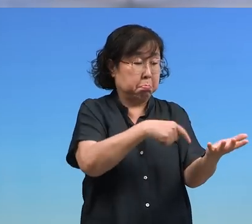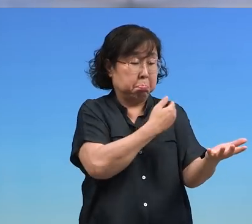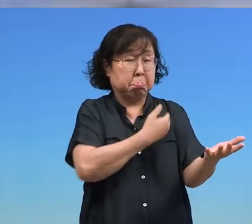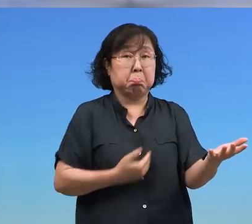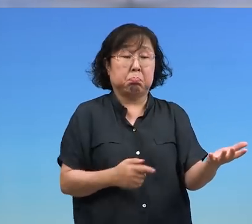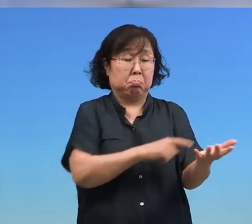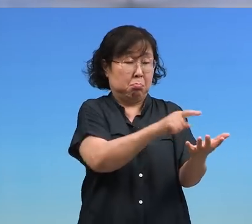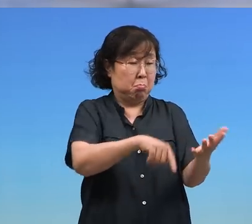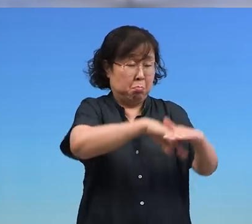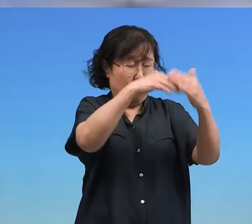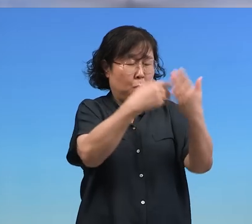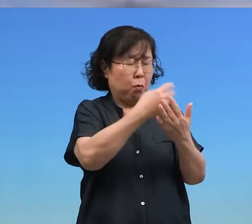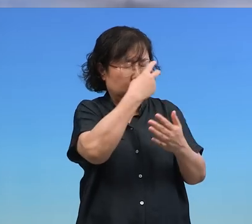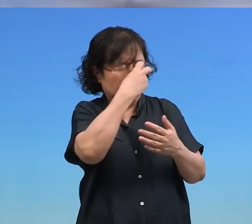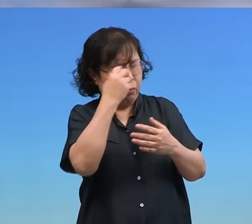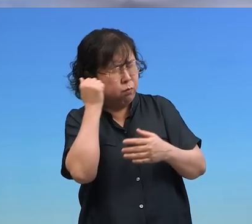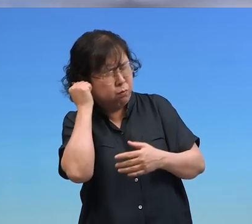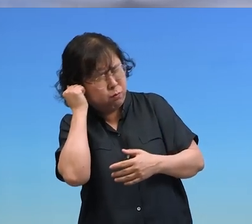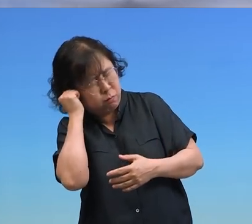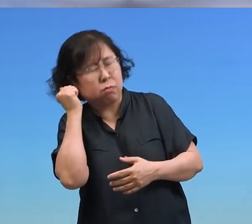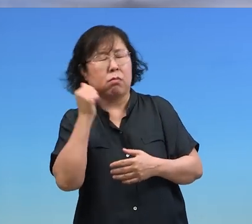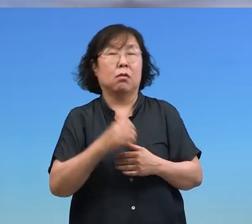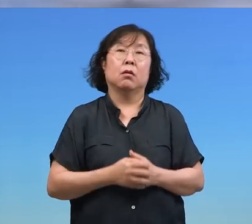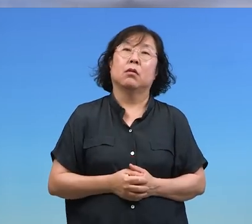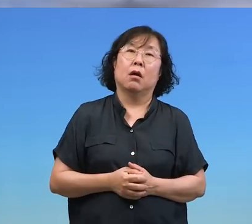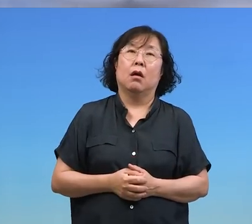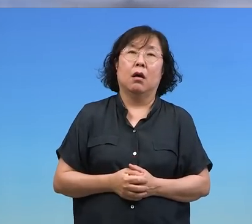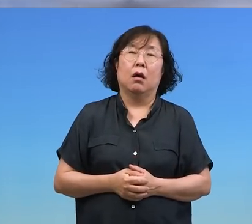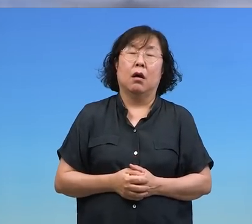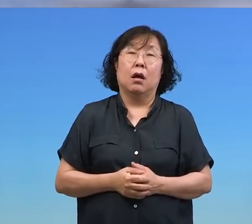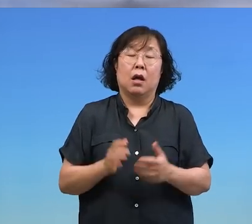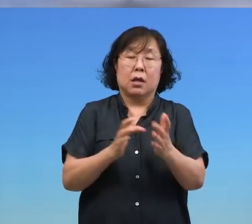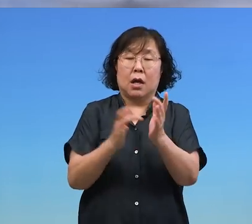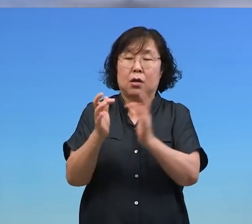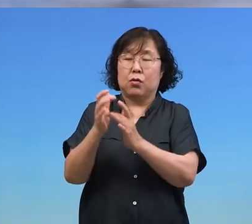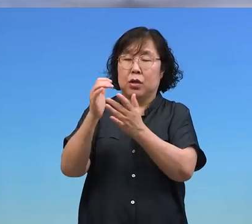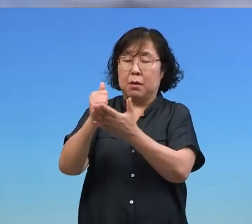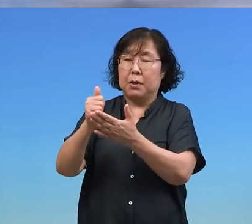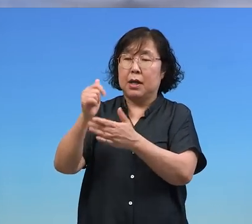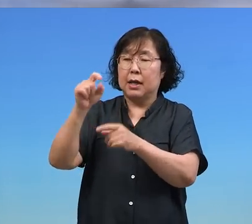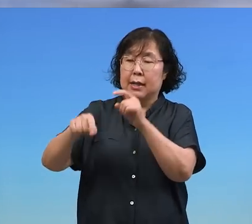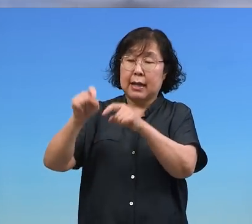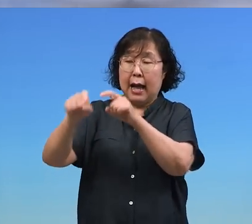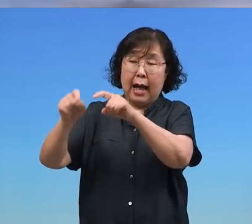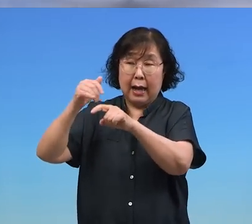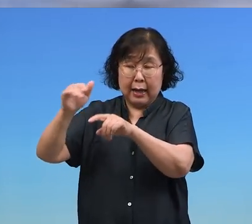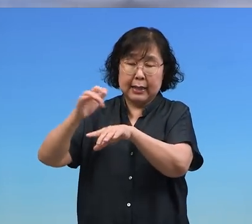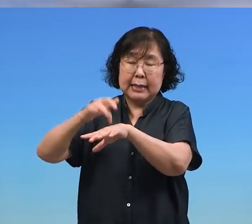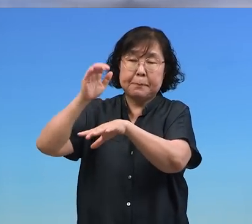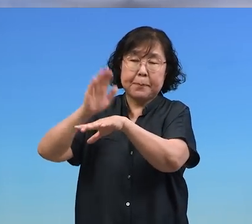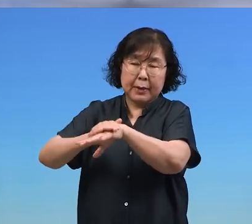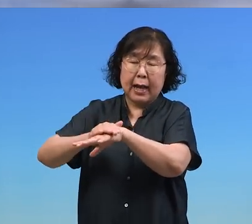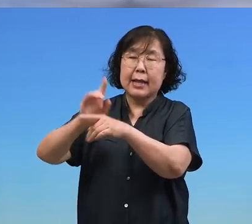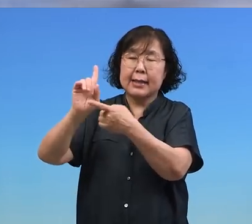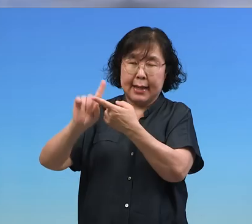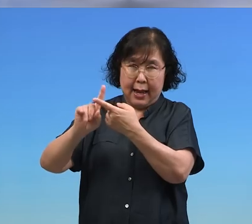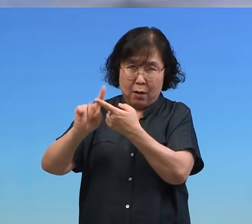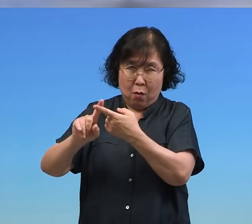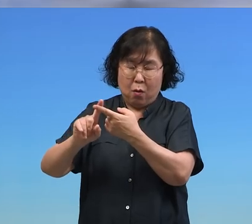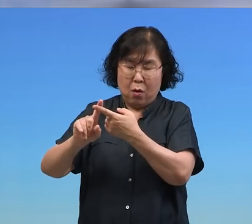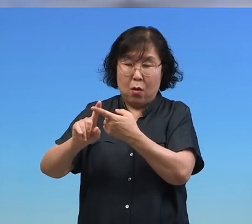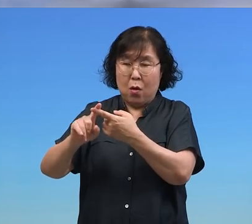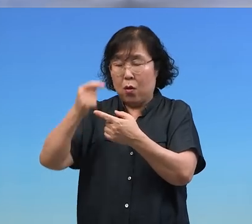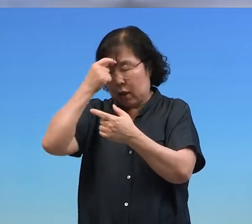제가 분석을 해보니까요 그 성경 말씀에 답이 그대로 나옵니다 예수께서 나가사 무얼 따라 습관을 따라